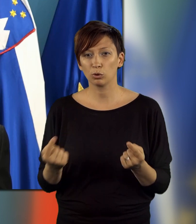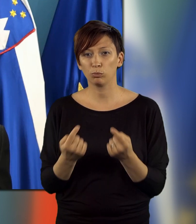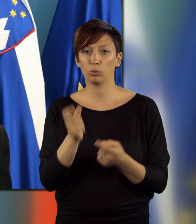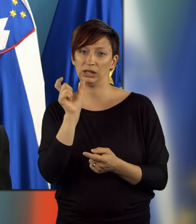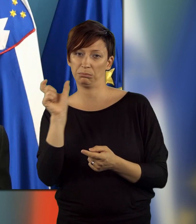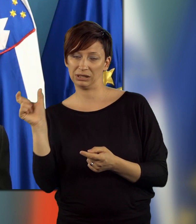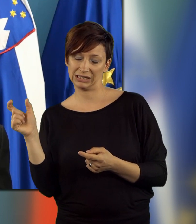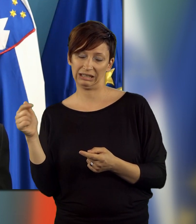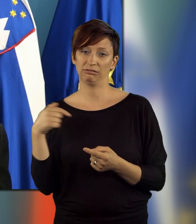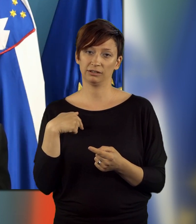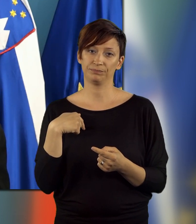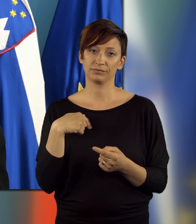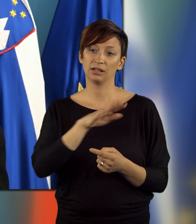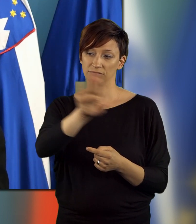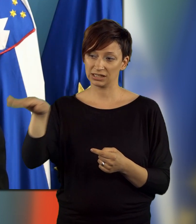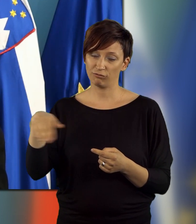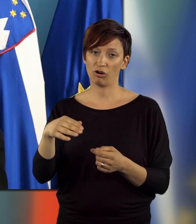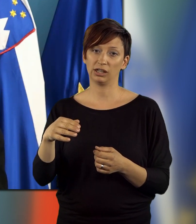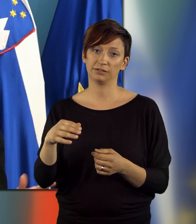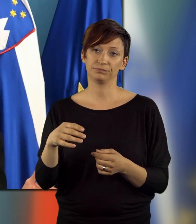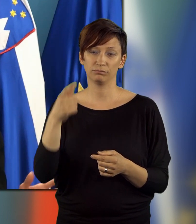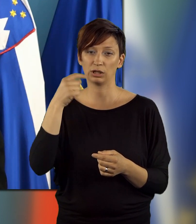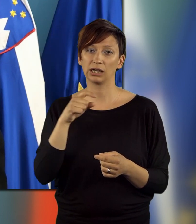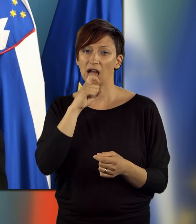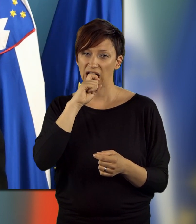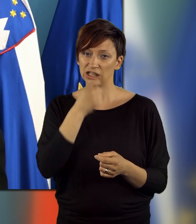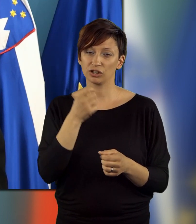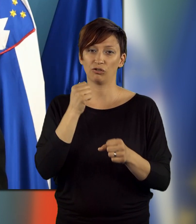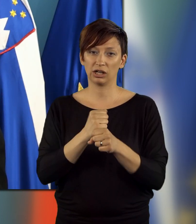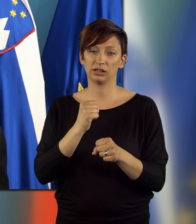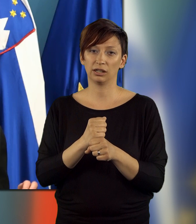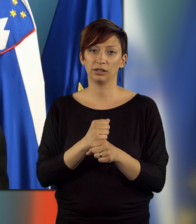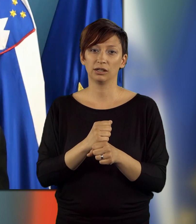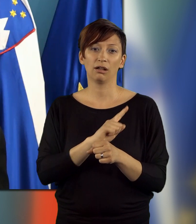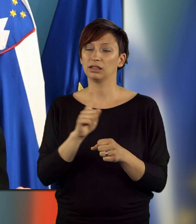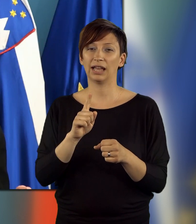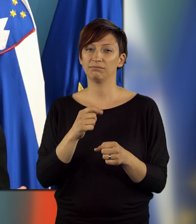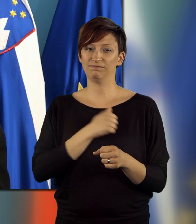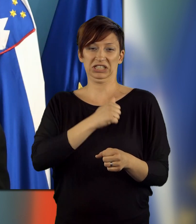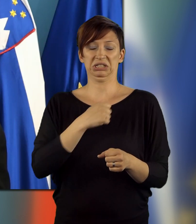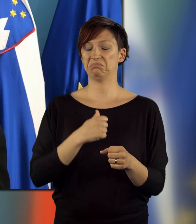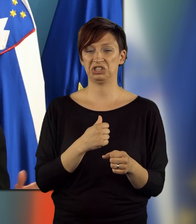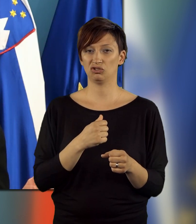spodbudnih besed, da svoje, bi rekla, požrtvovalno delo nesebično